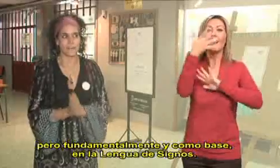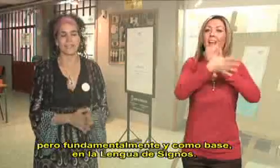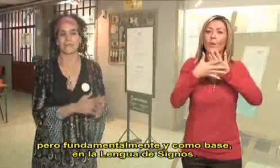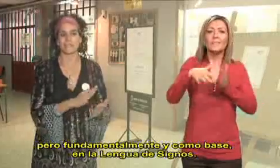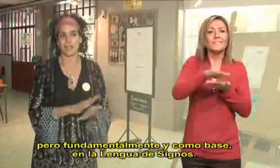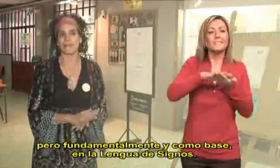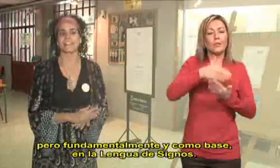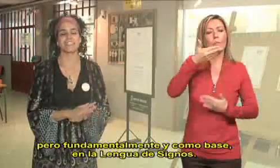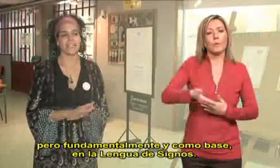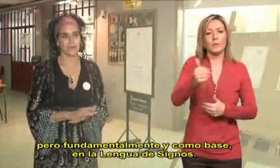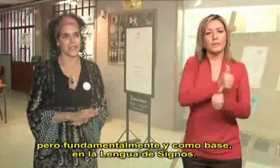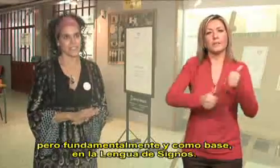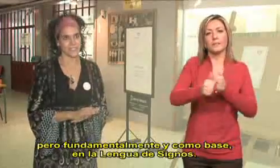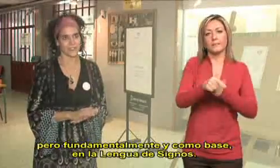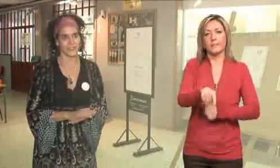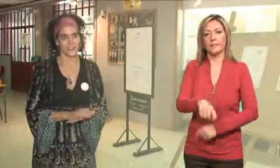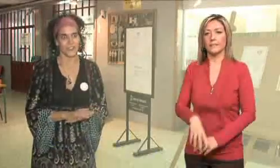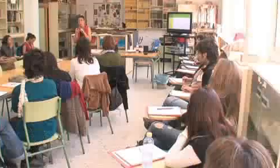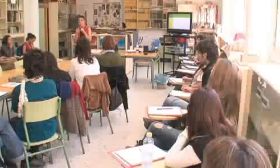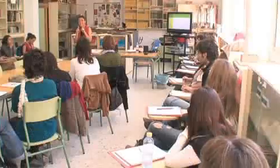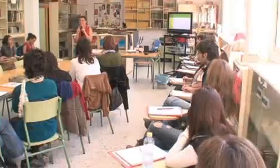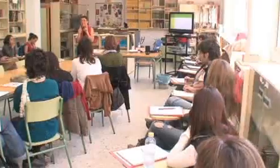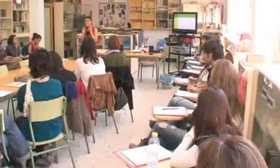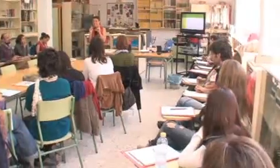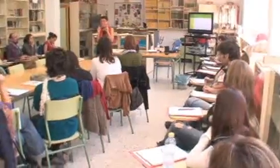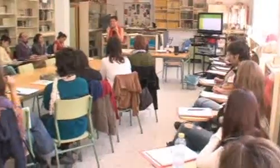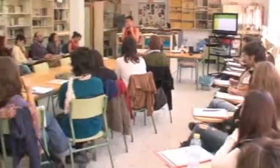pero fundamentalmente como base en la lengua de signos.